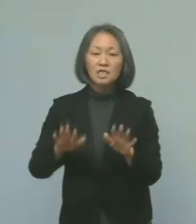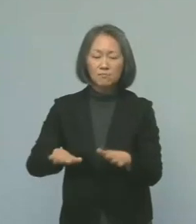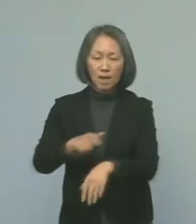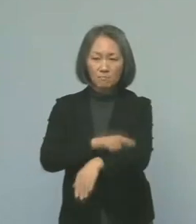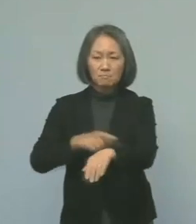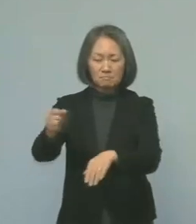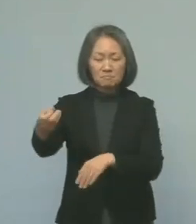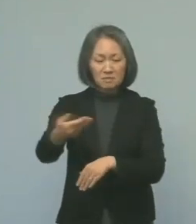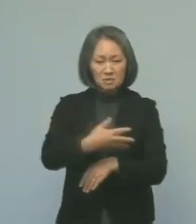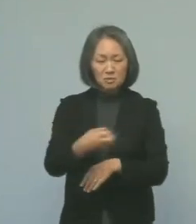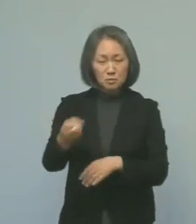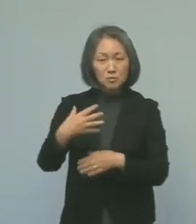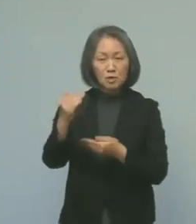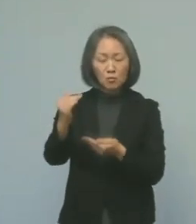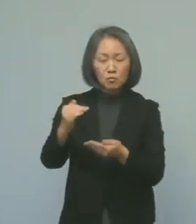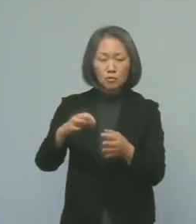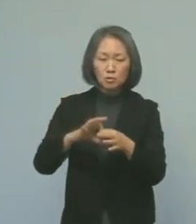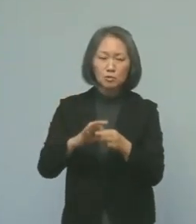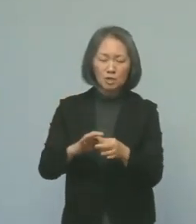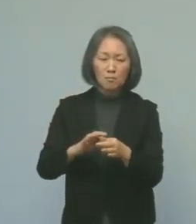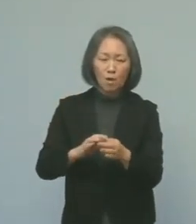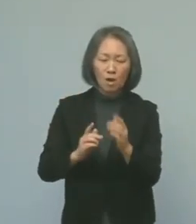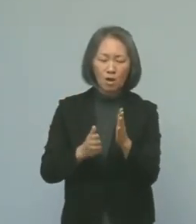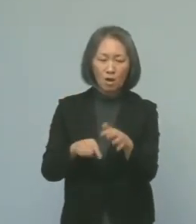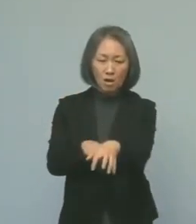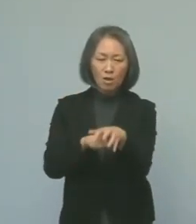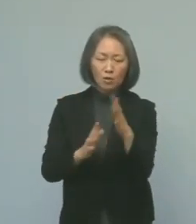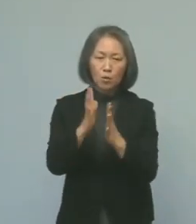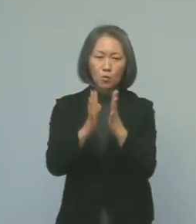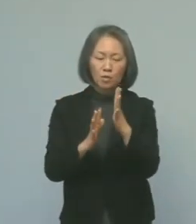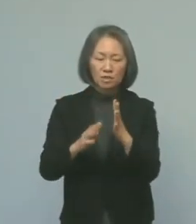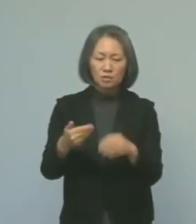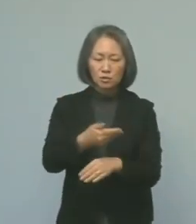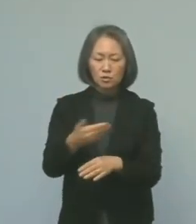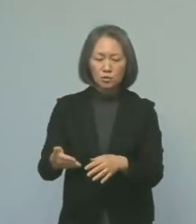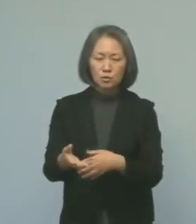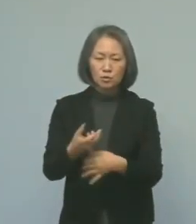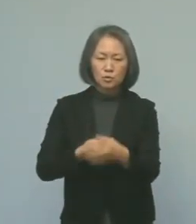ような点も含めてやり取りをして、